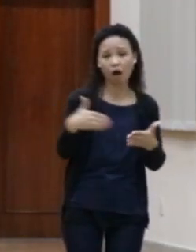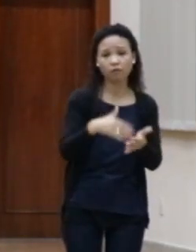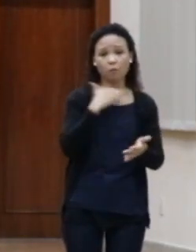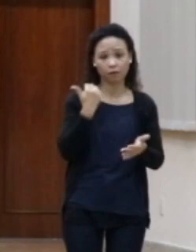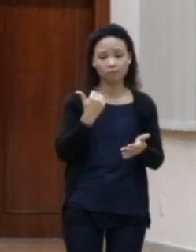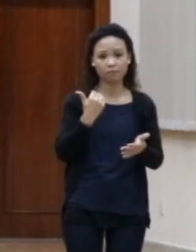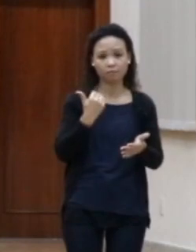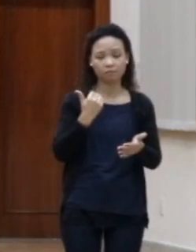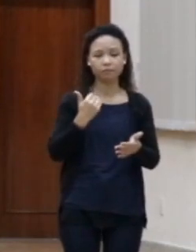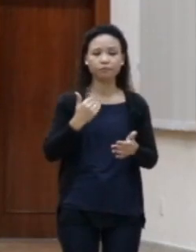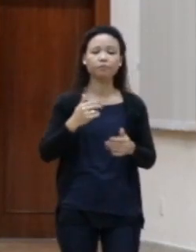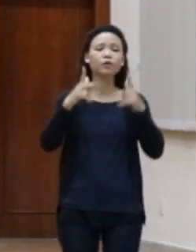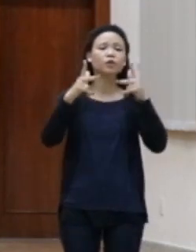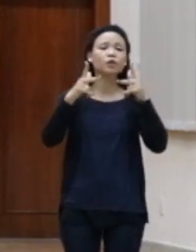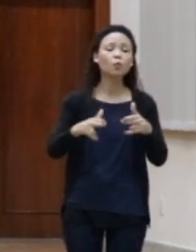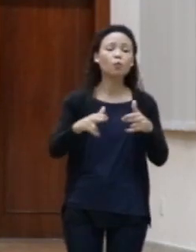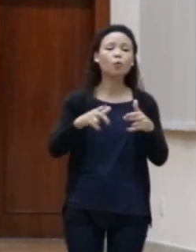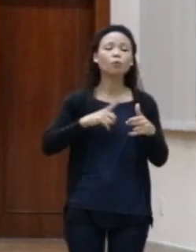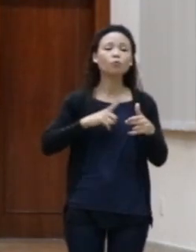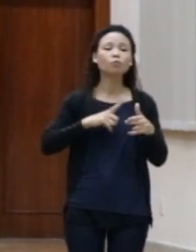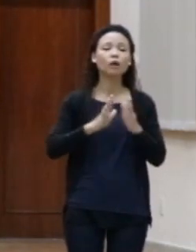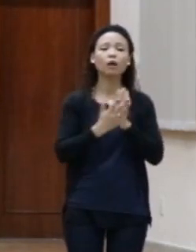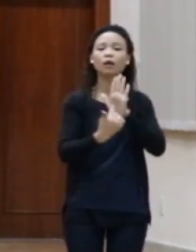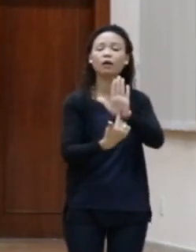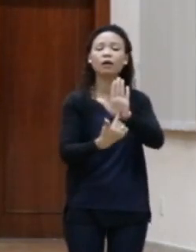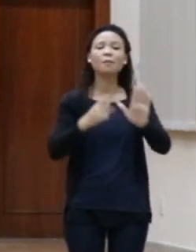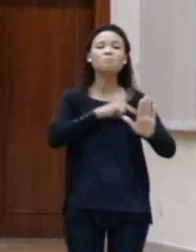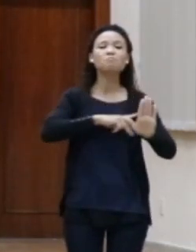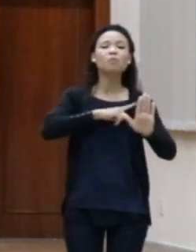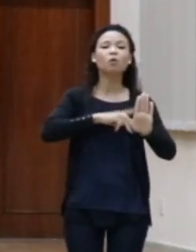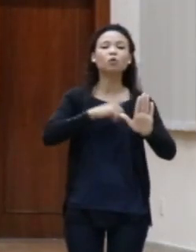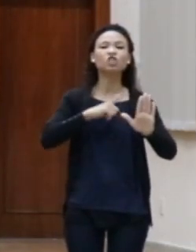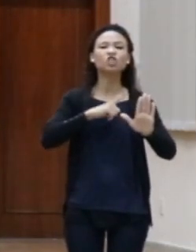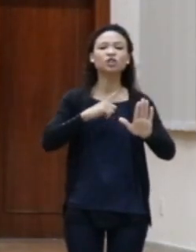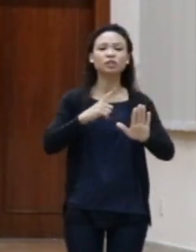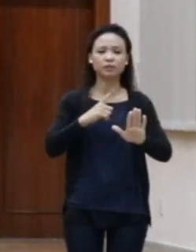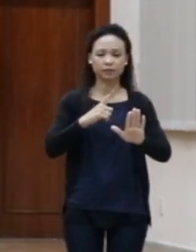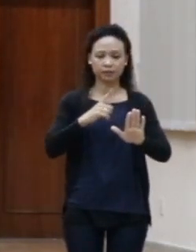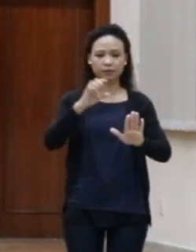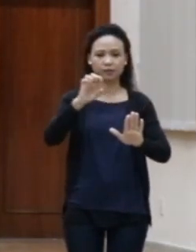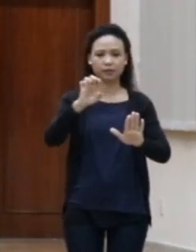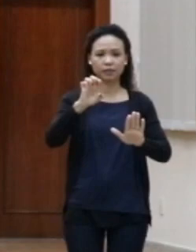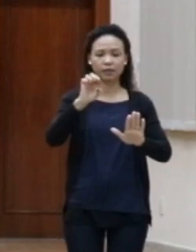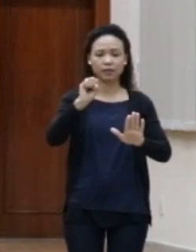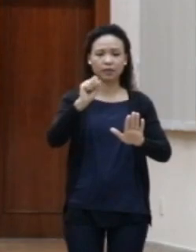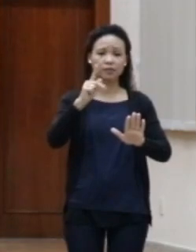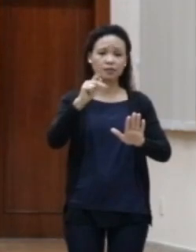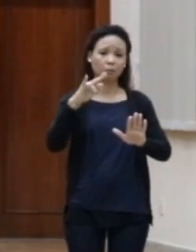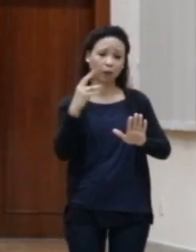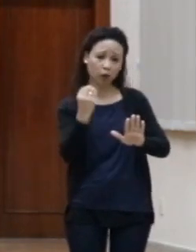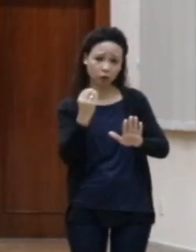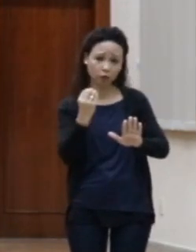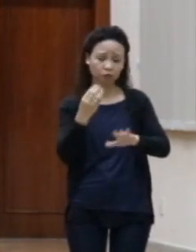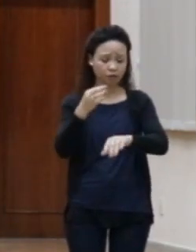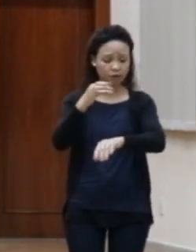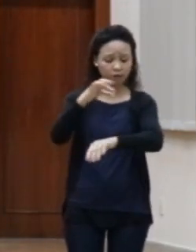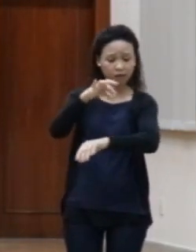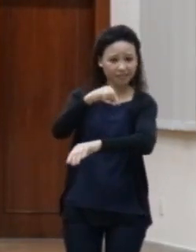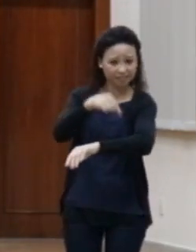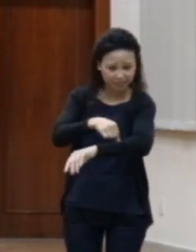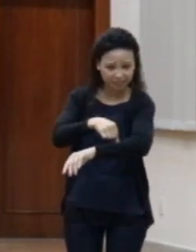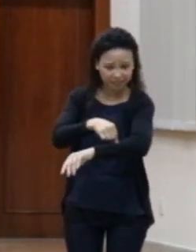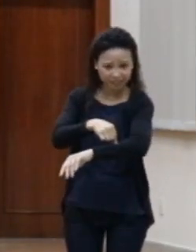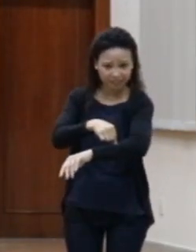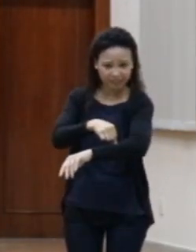3 vezes ao Senhor para que seu espinho na carne, e aí há várias conjecturas, se o espinho na carne de Paulo